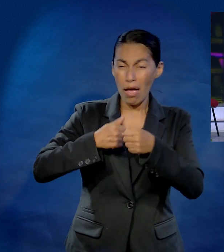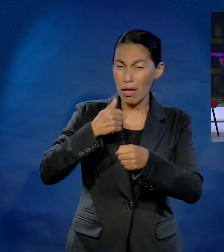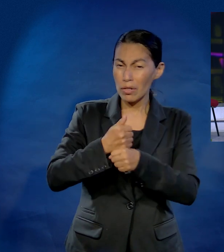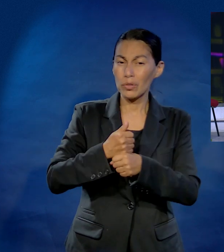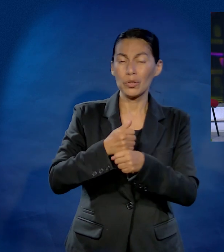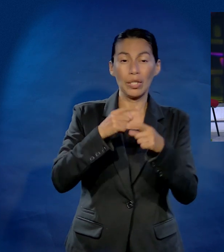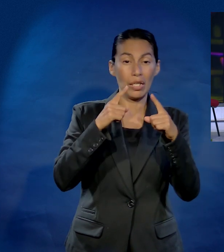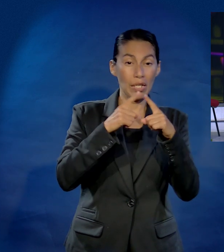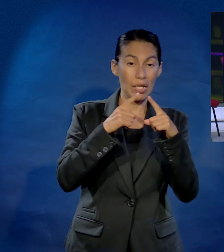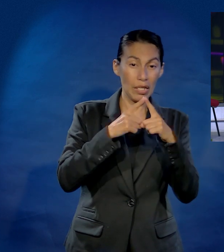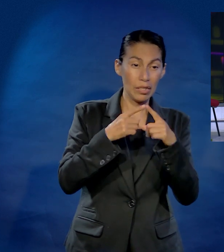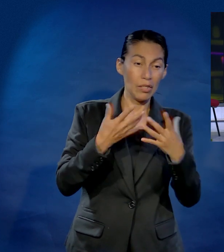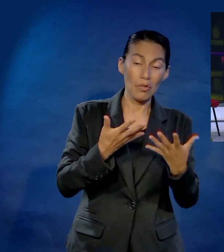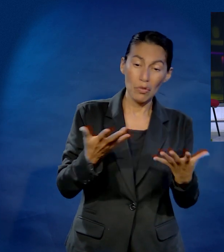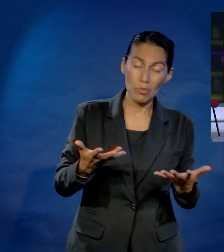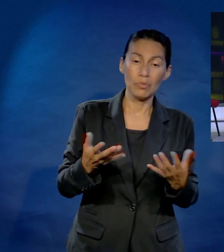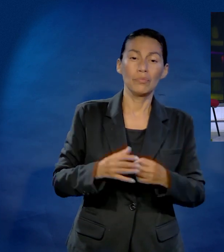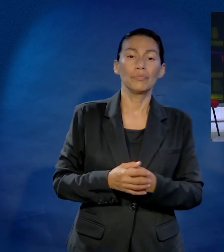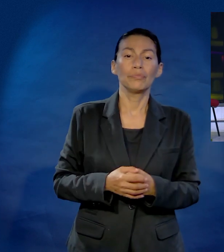Sinceramente, yo ya no contesté nada.